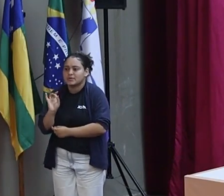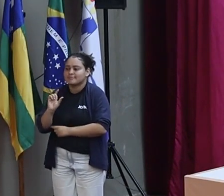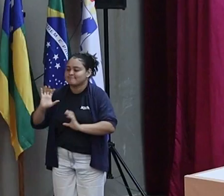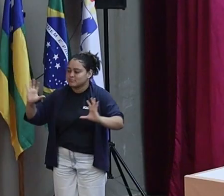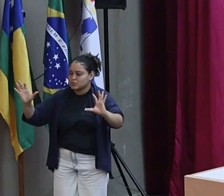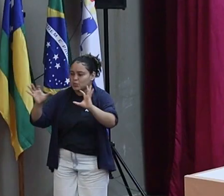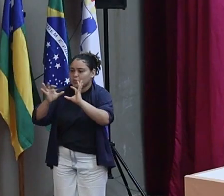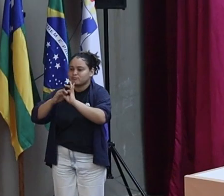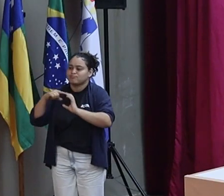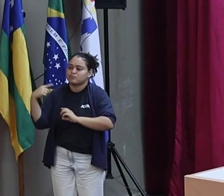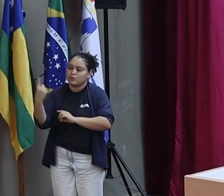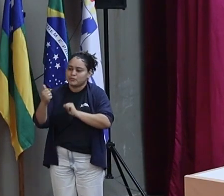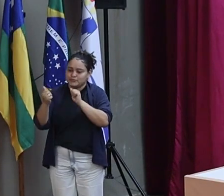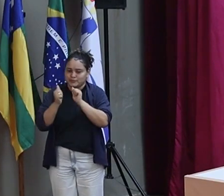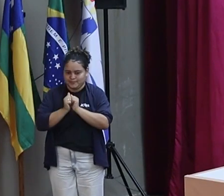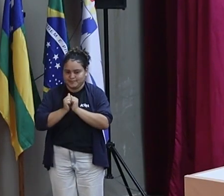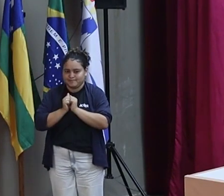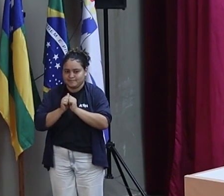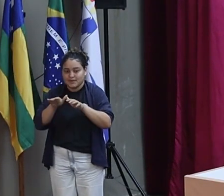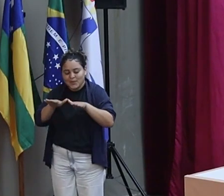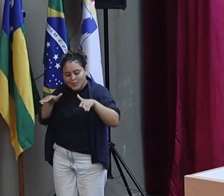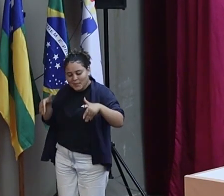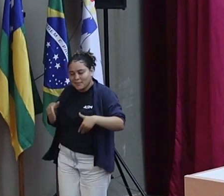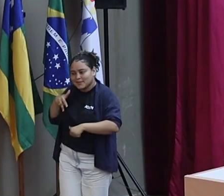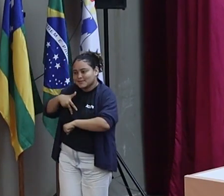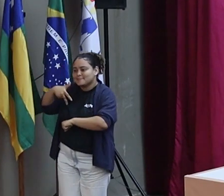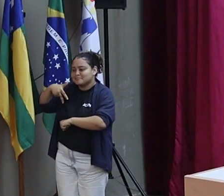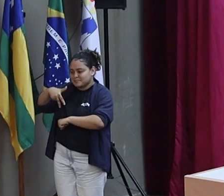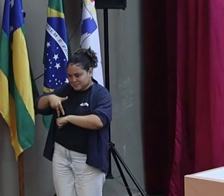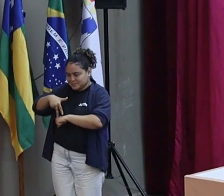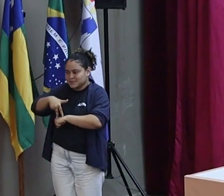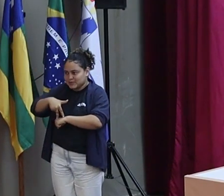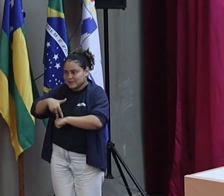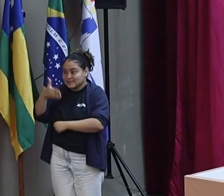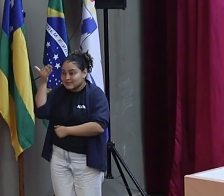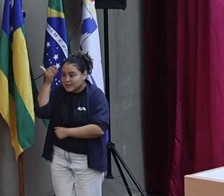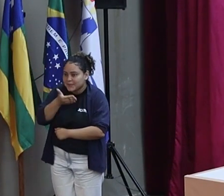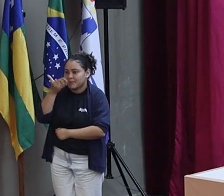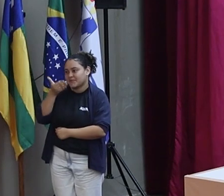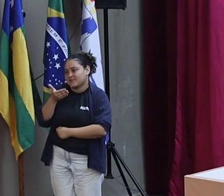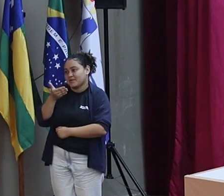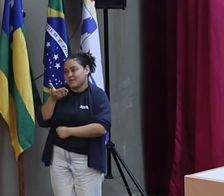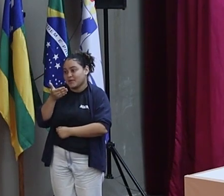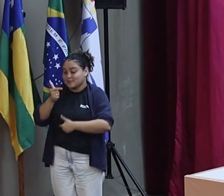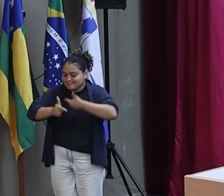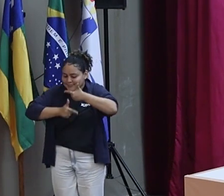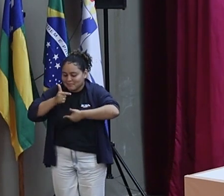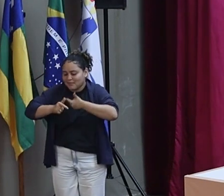coletivo, né? Então, é uma mesa que também faz esse movimento de trazer, né, quanto trabalho